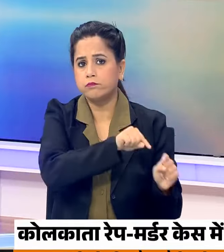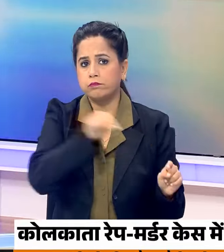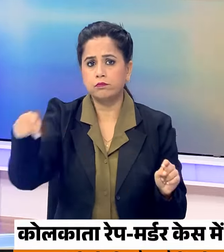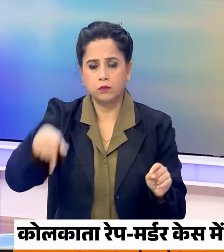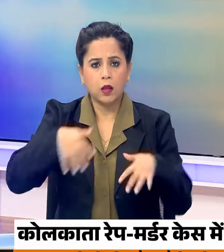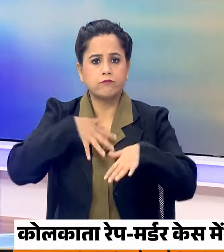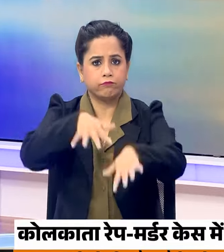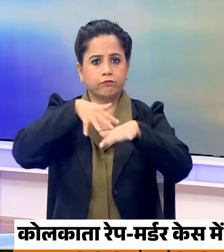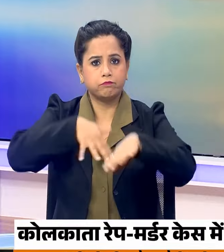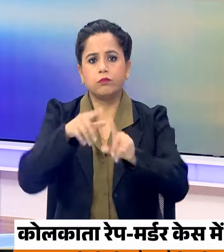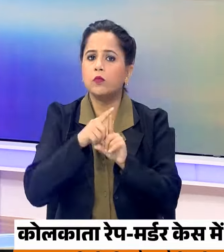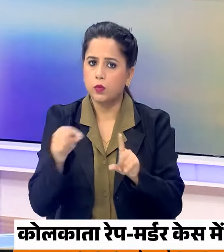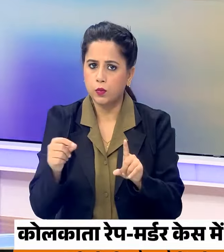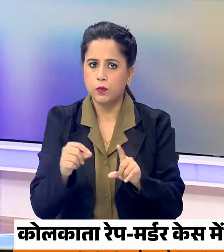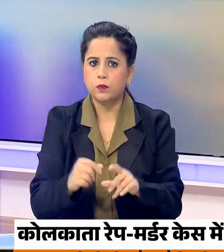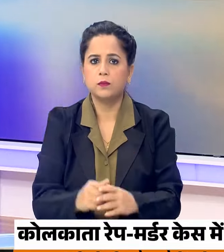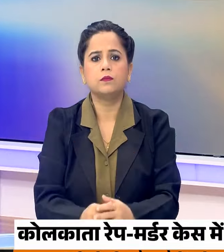करेंगे